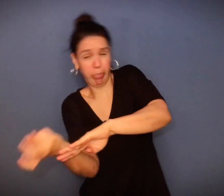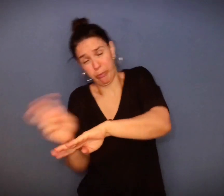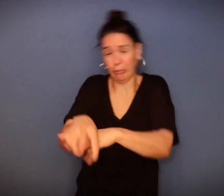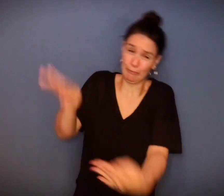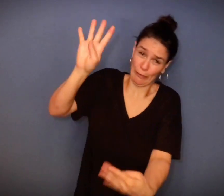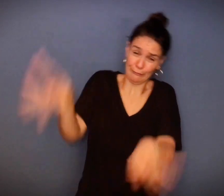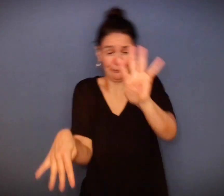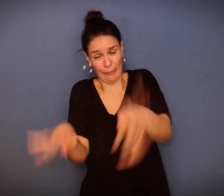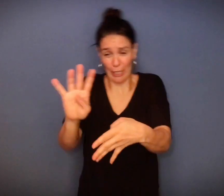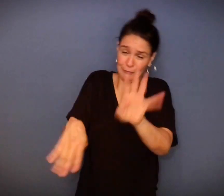apparut.